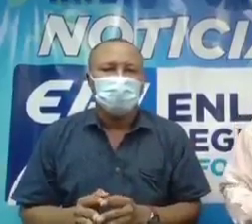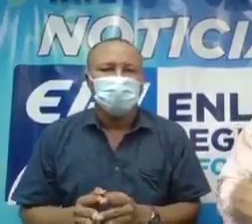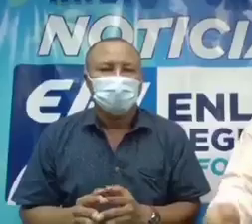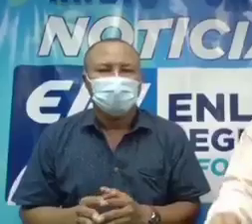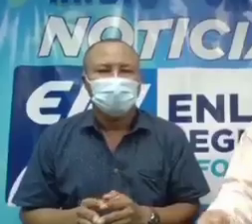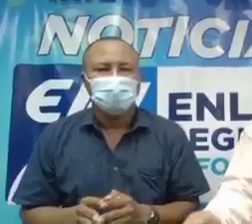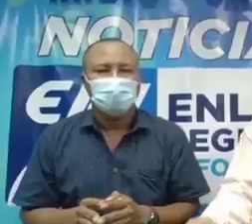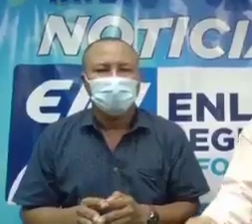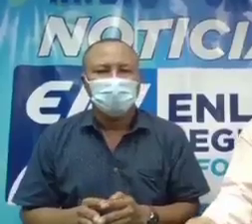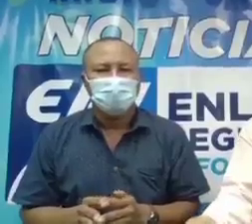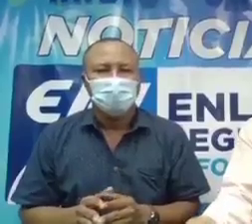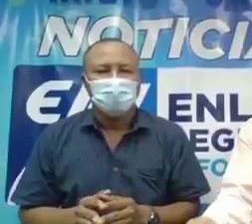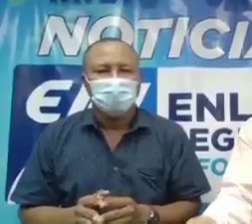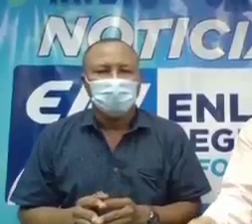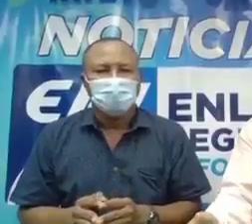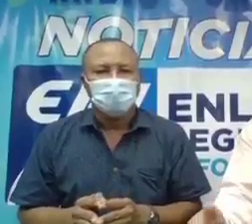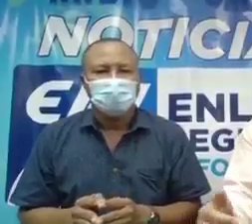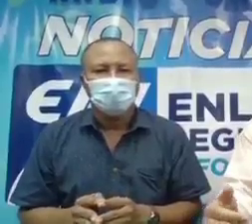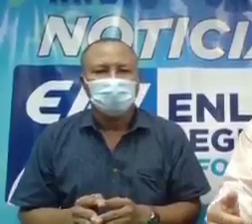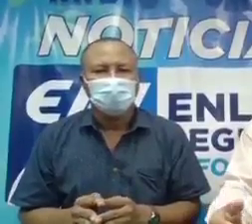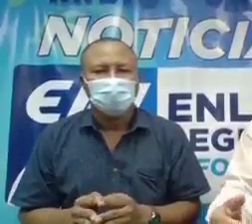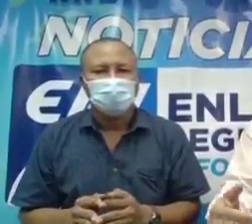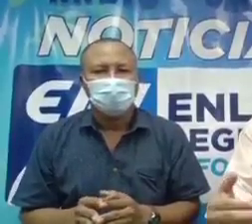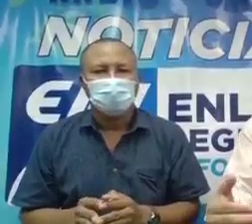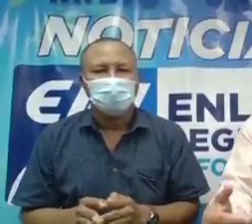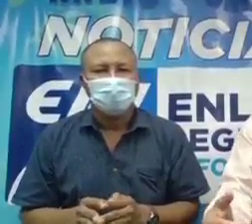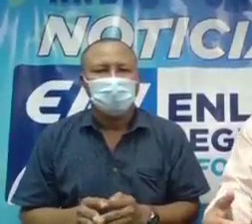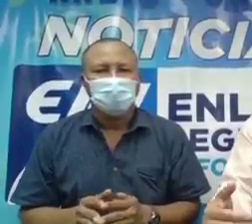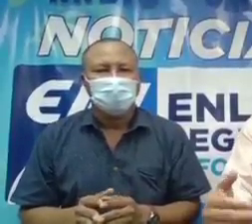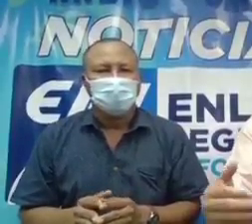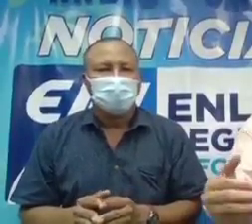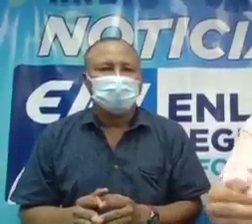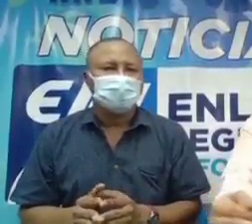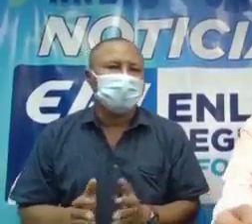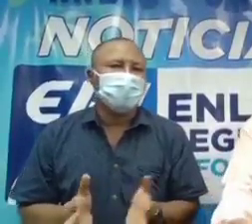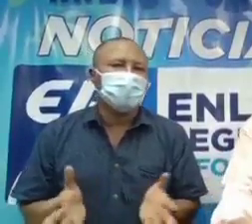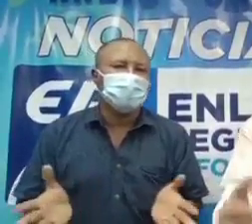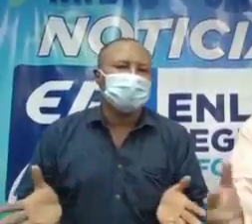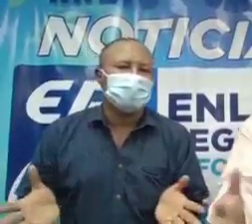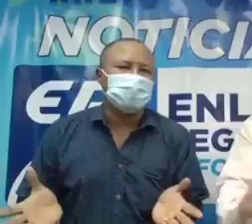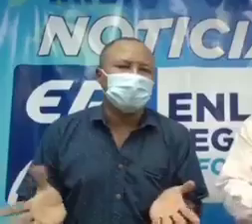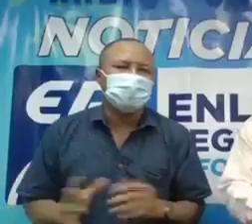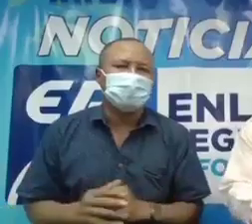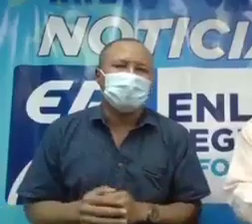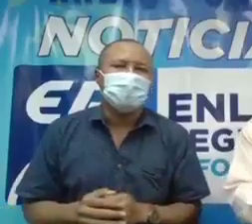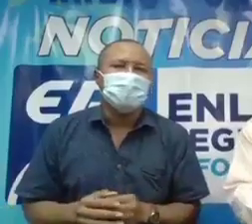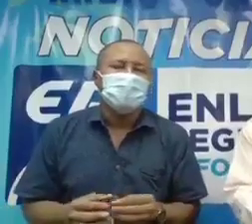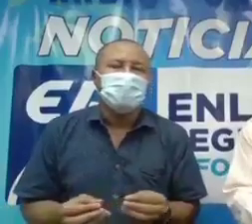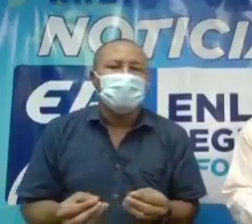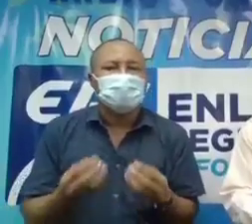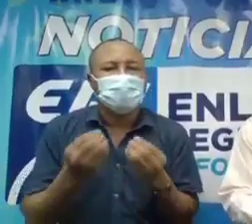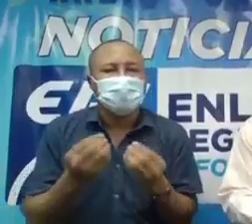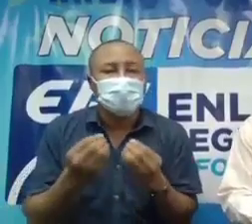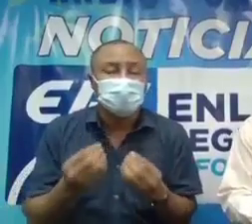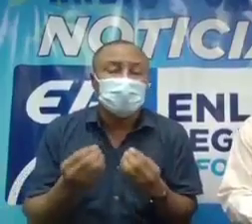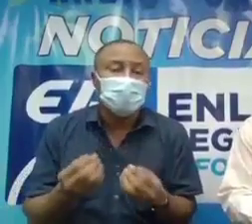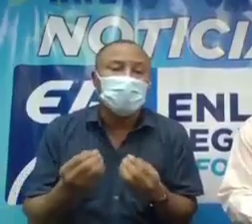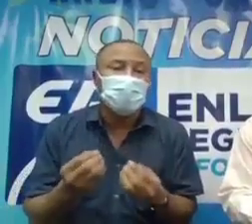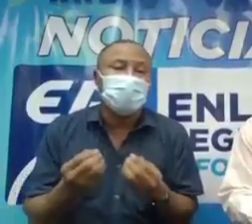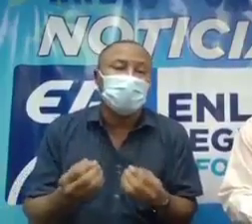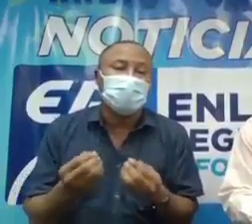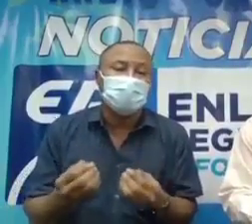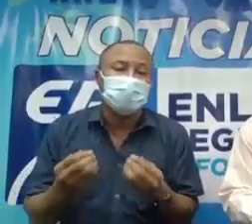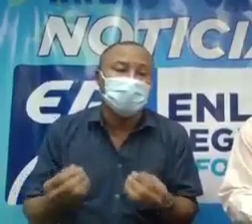problema. El otro problema es, dicen que no existe la autorización para... De la tabla de cuentas. Vea, yo